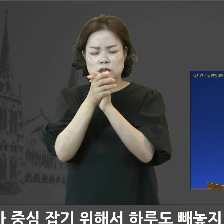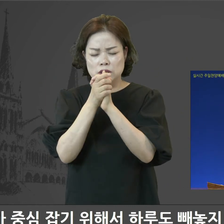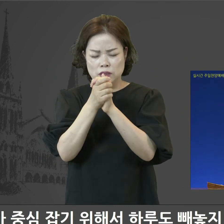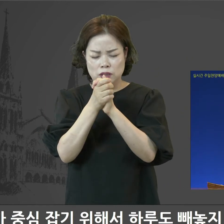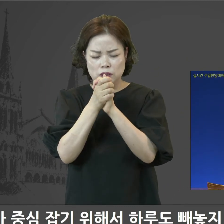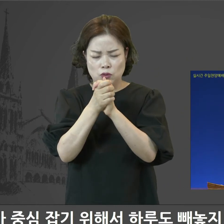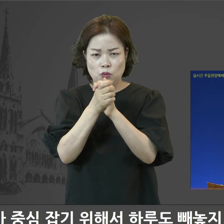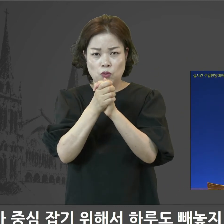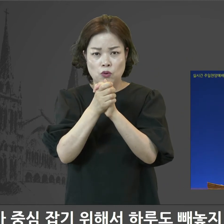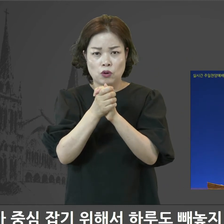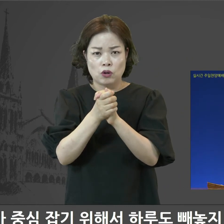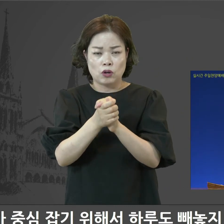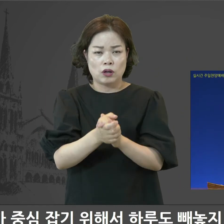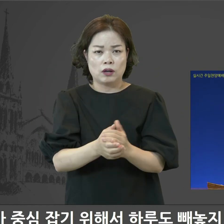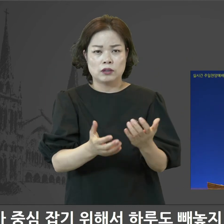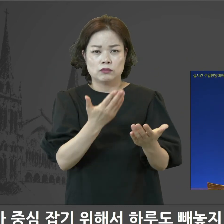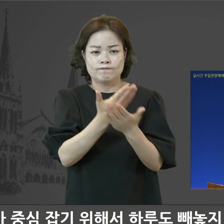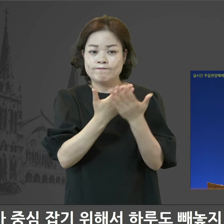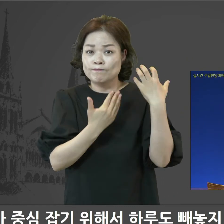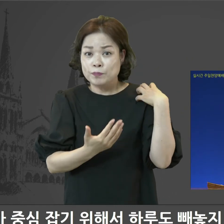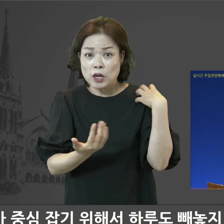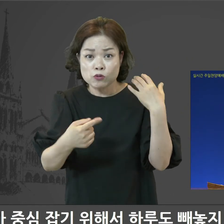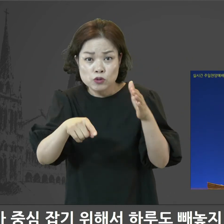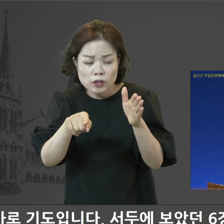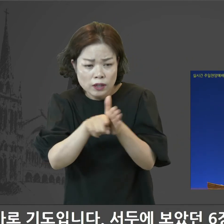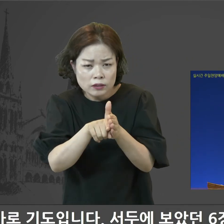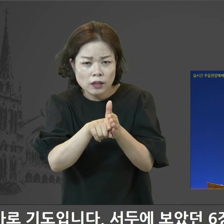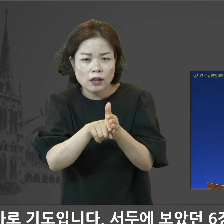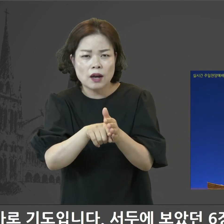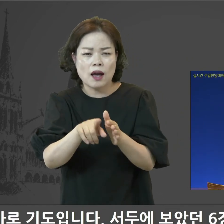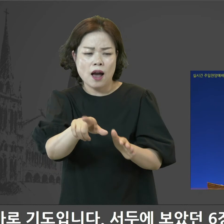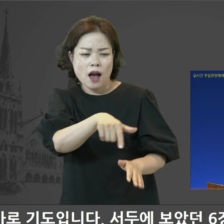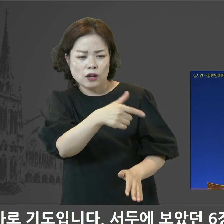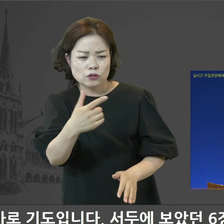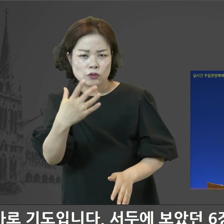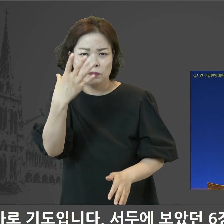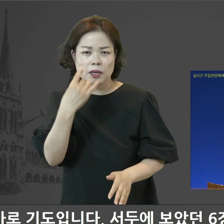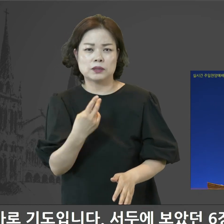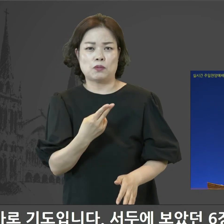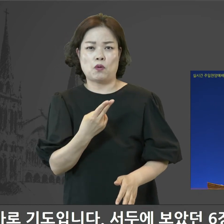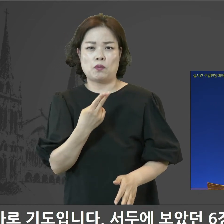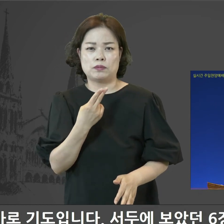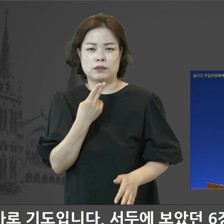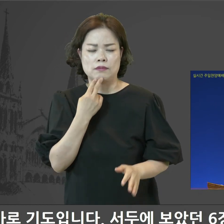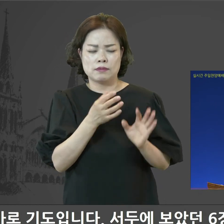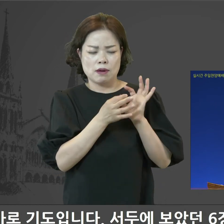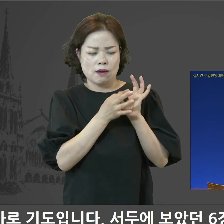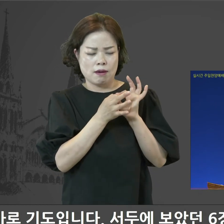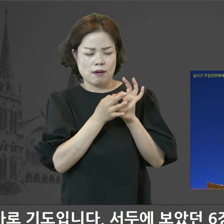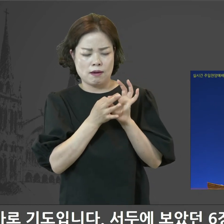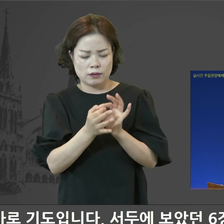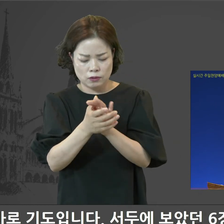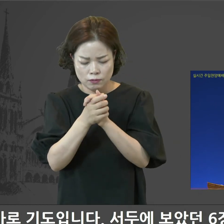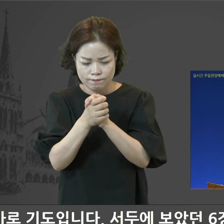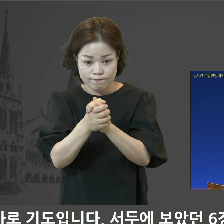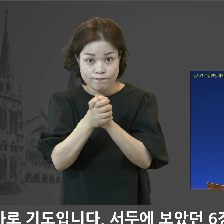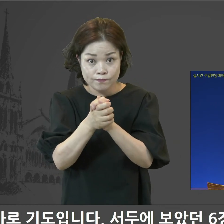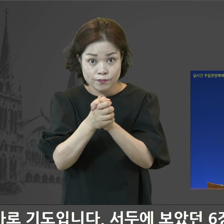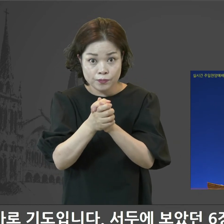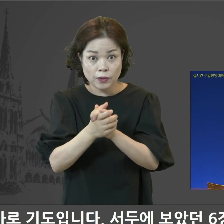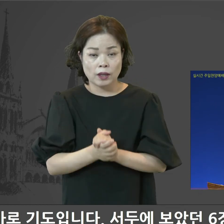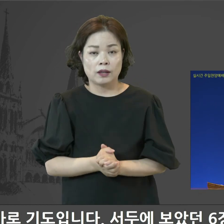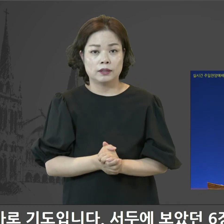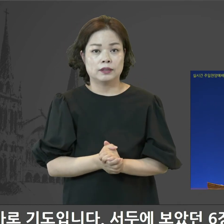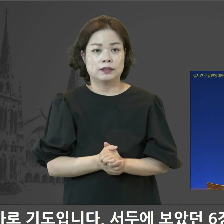기도예요. 이 중심 잡기를 위해서 그는 이 기도를 하루도 빼먹지 않고 한 것을 보게 됩니다. 여러분, 다시